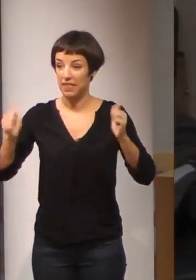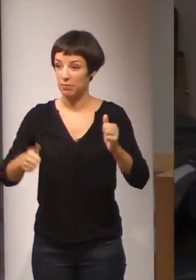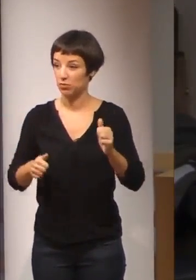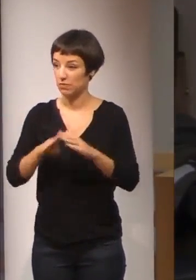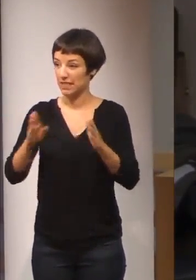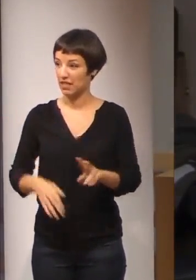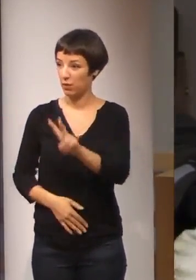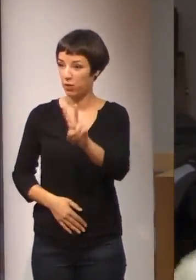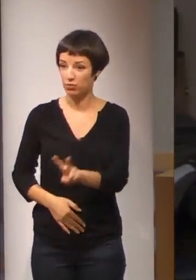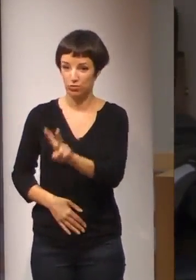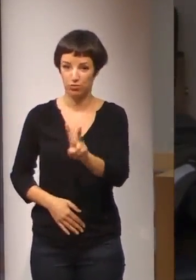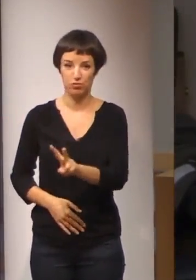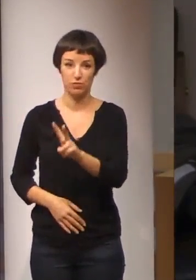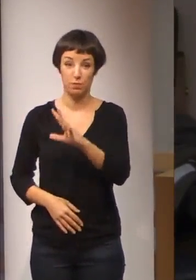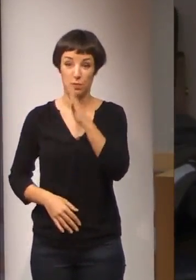porque vamos